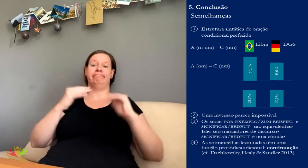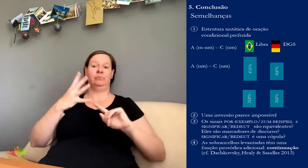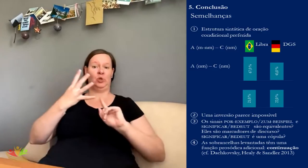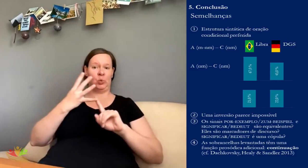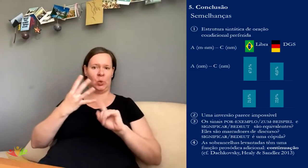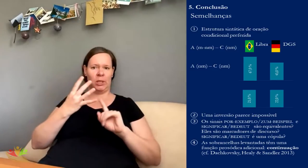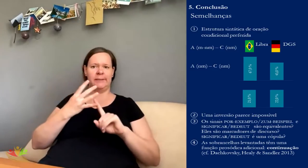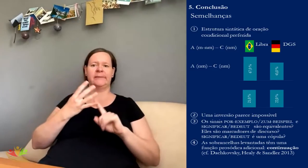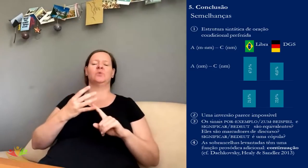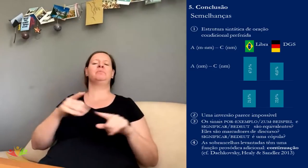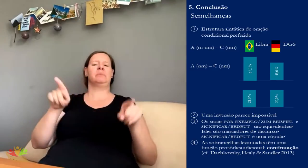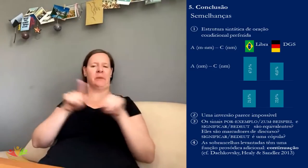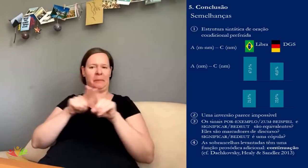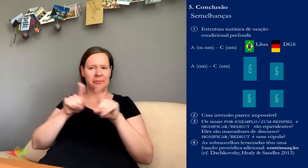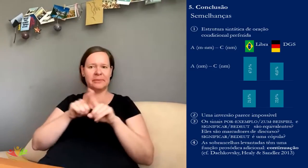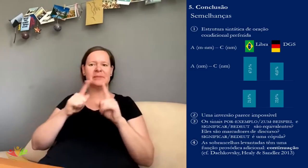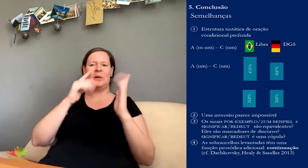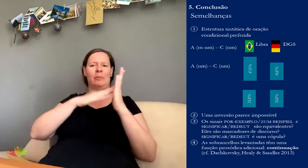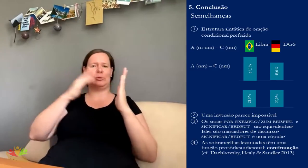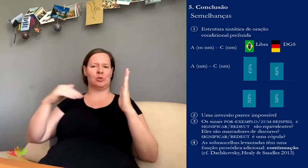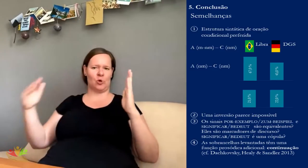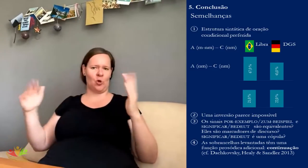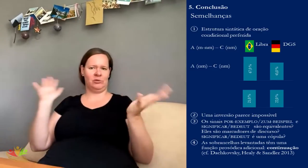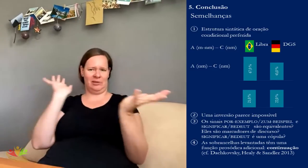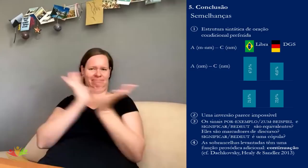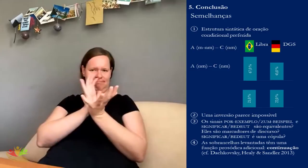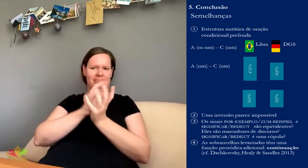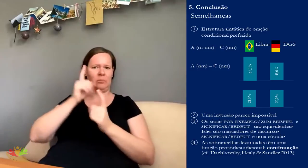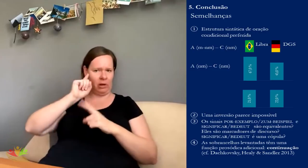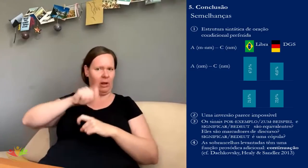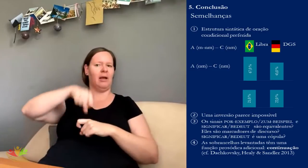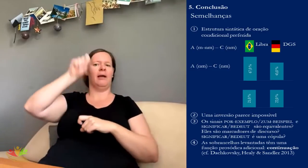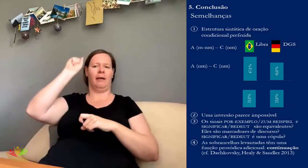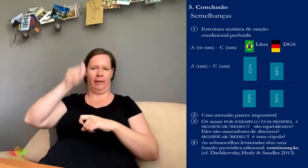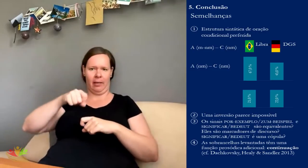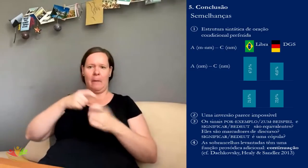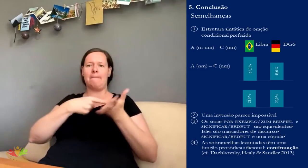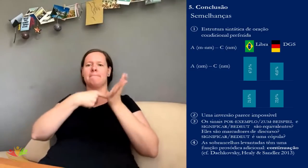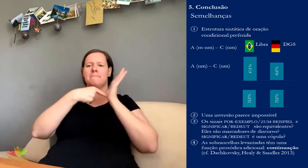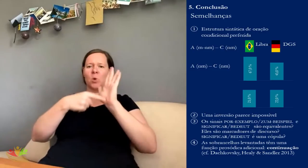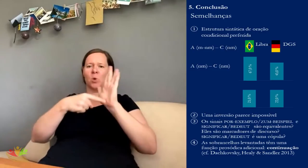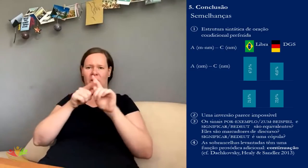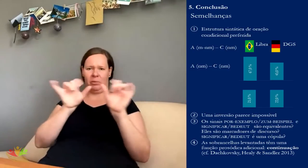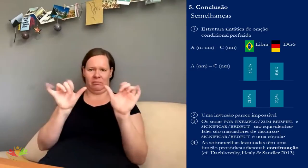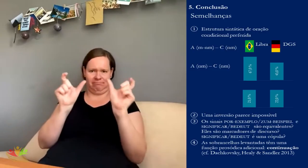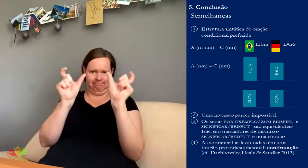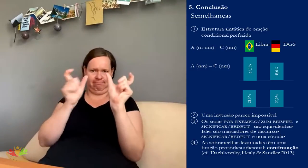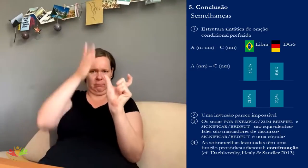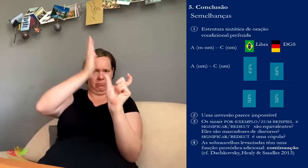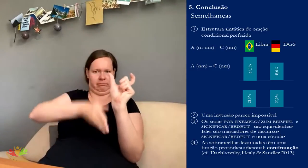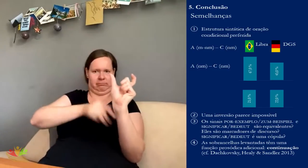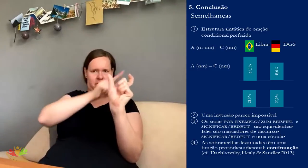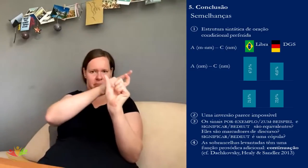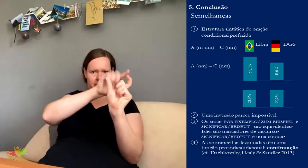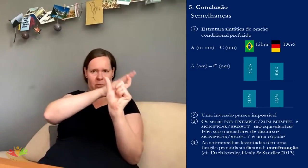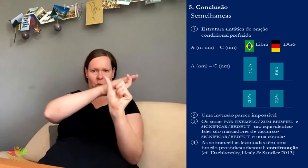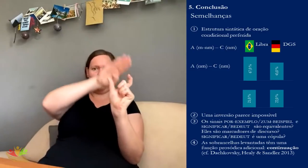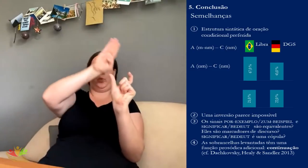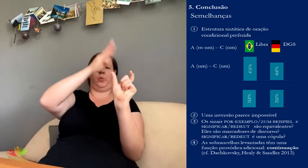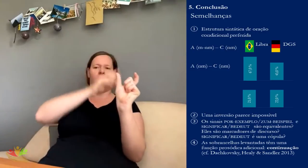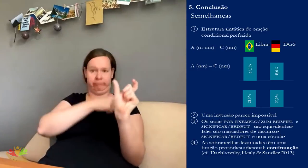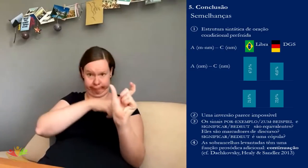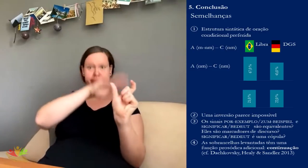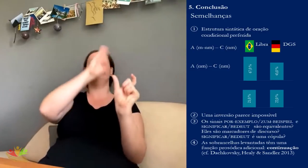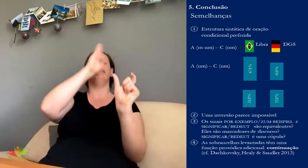exemplo, significar seriam conjunções de fato. Em relação também às marcas prosódicas,